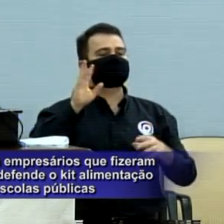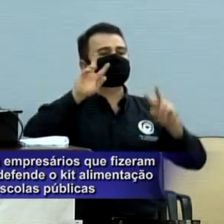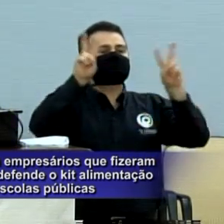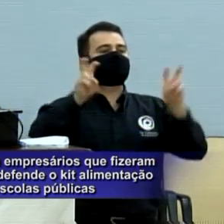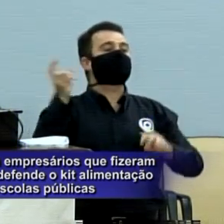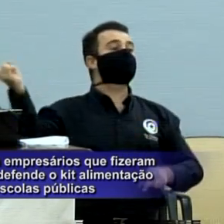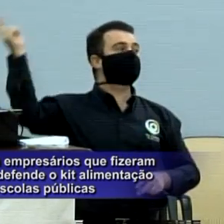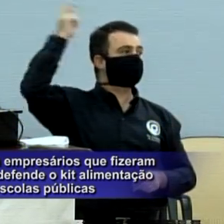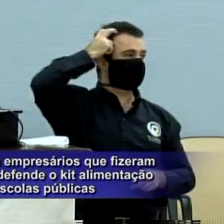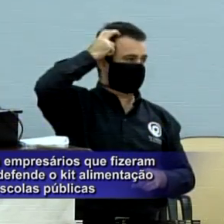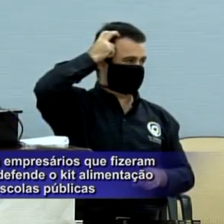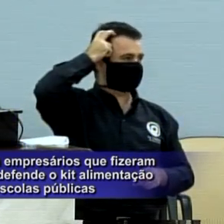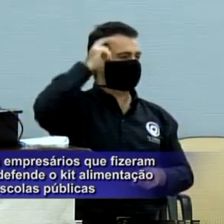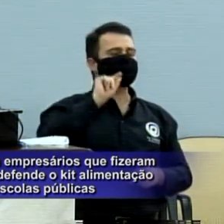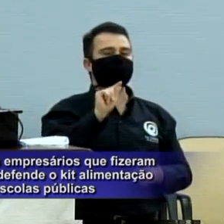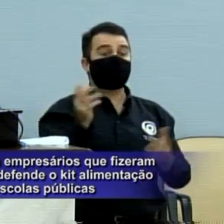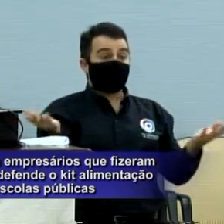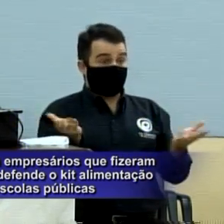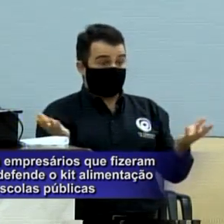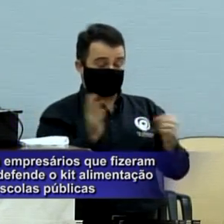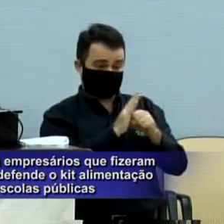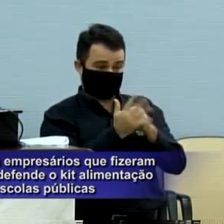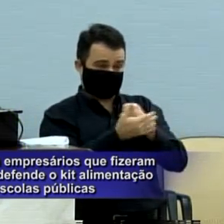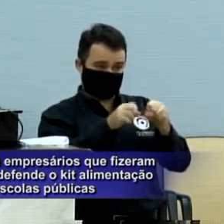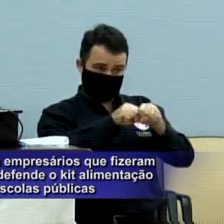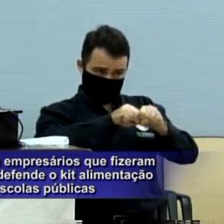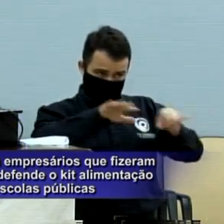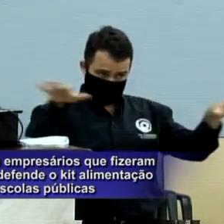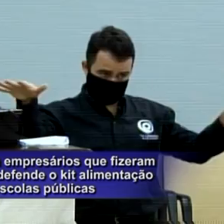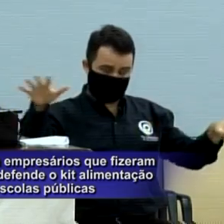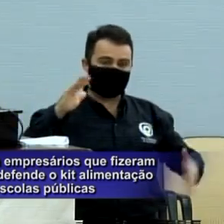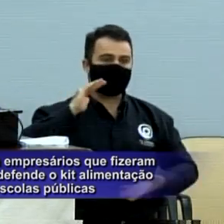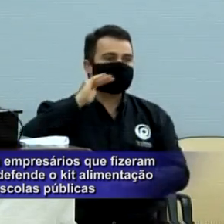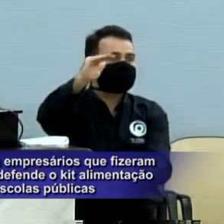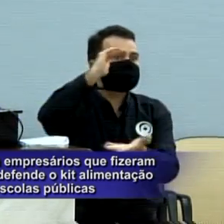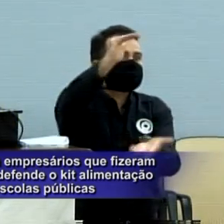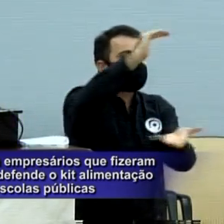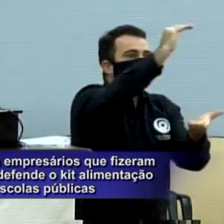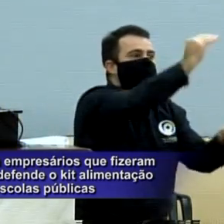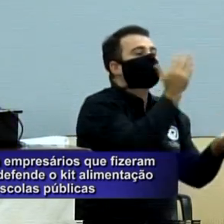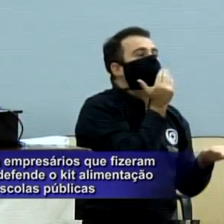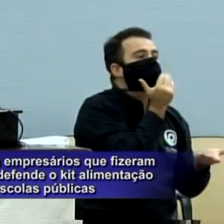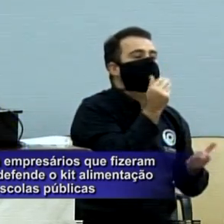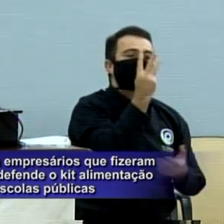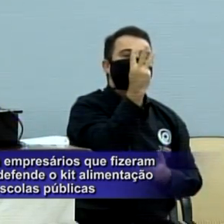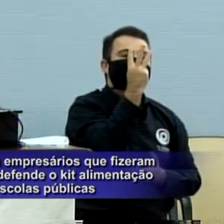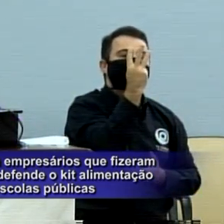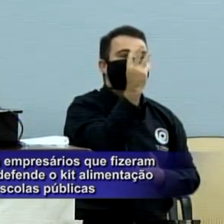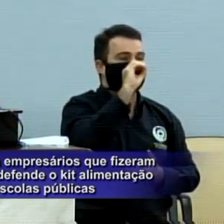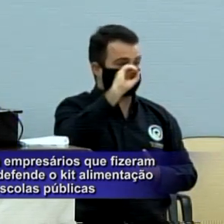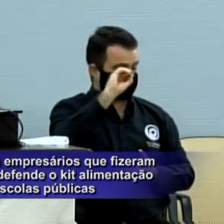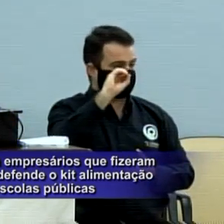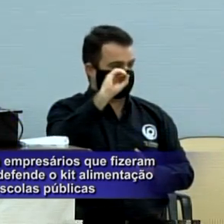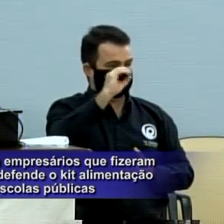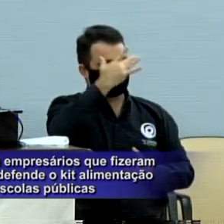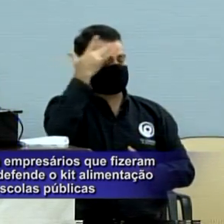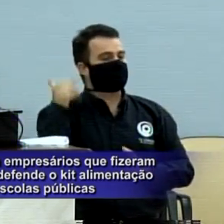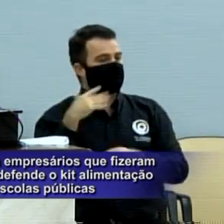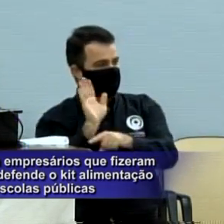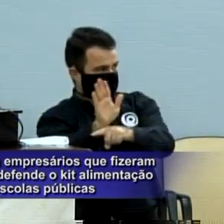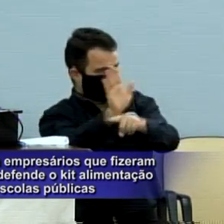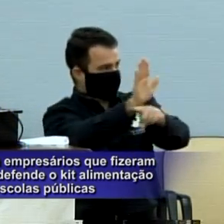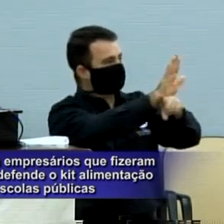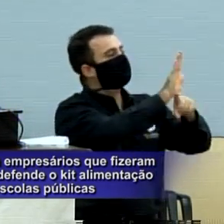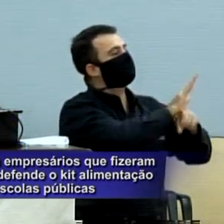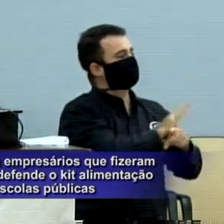crise da pandemia com 30 cestas básicas para alimentar a nossa população. Então, ao